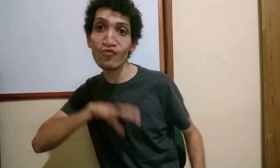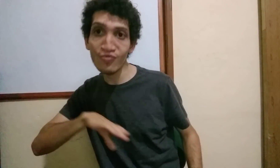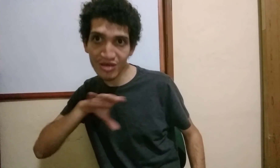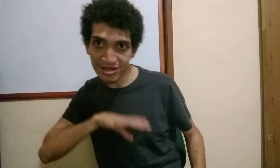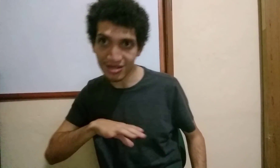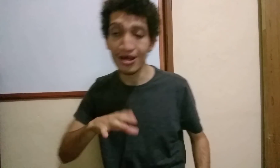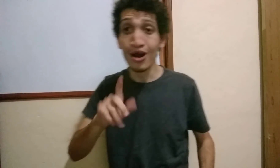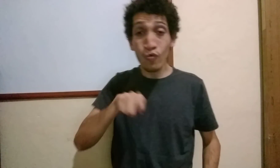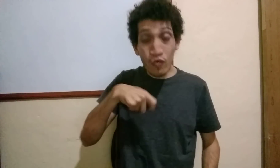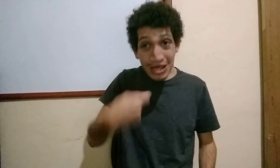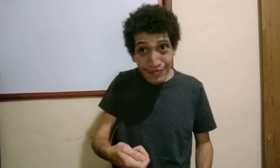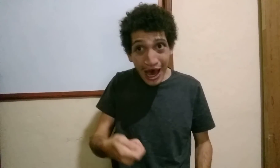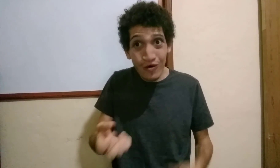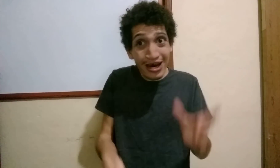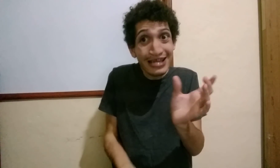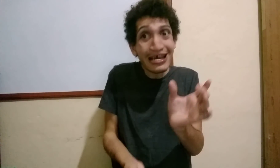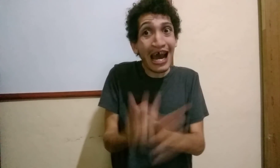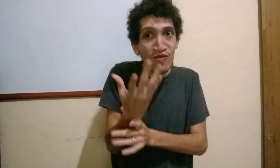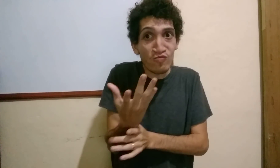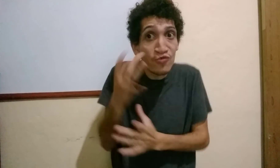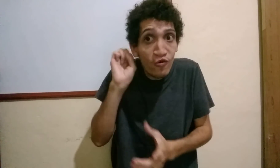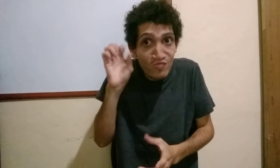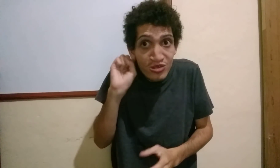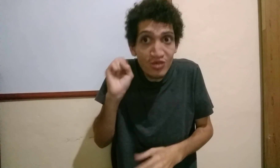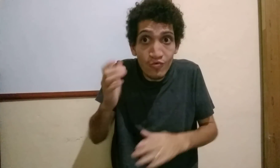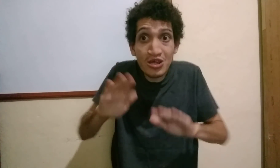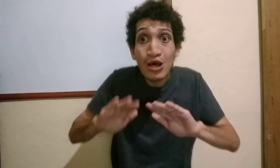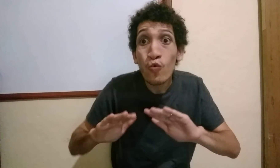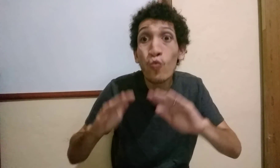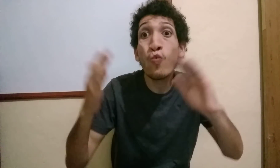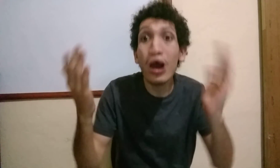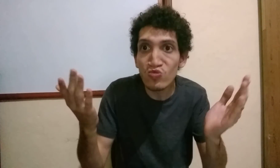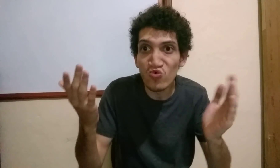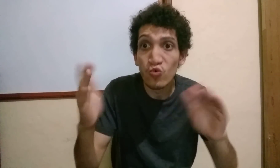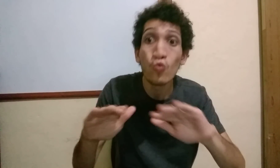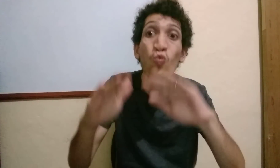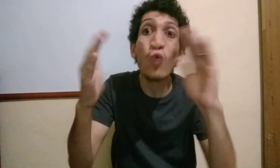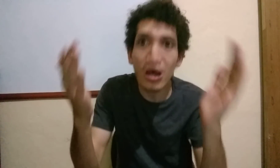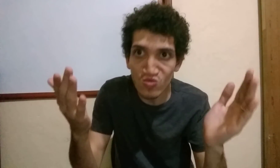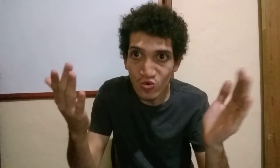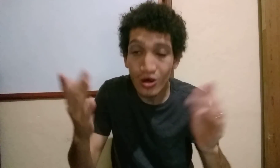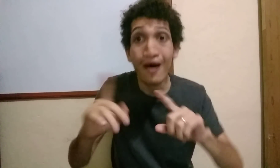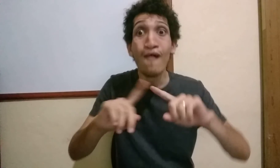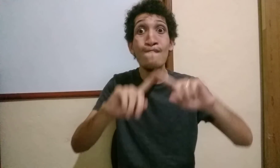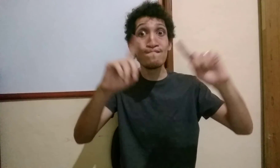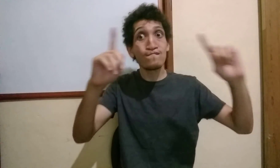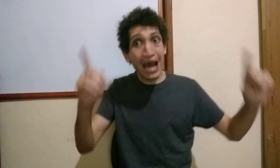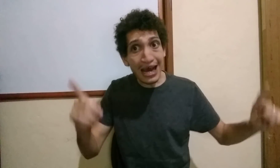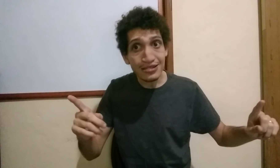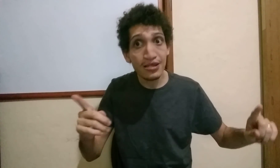português! O sinal criado por ouvintes foi quando? Quando! Mas, né?